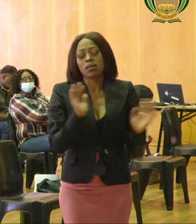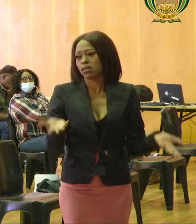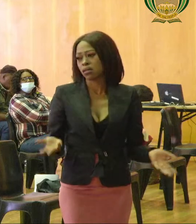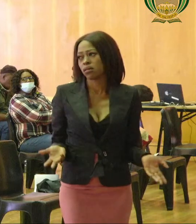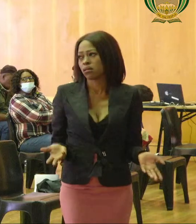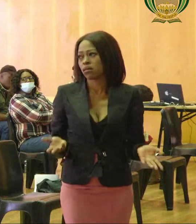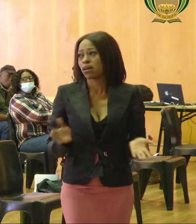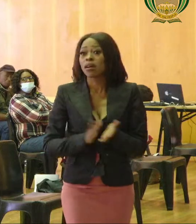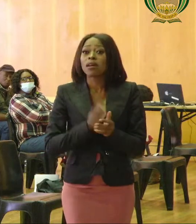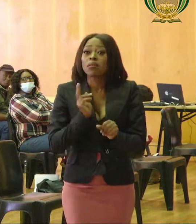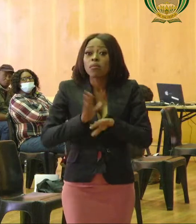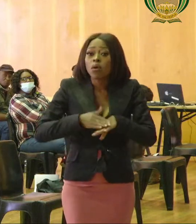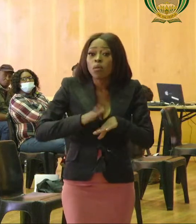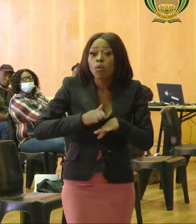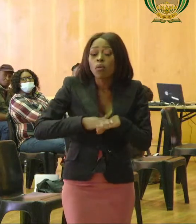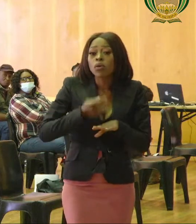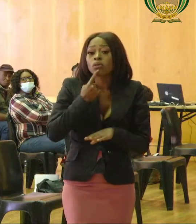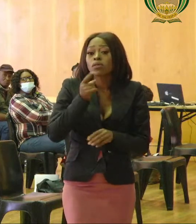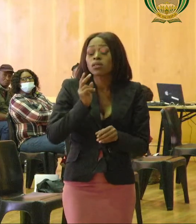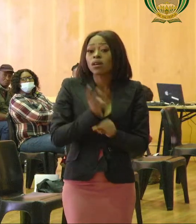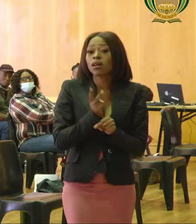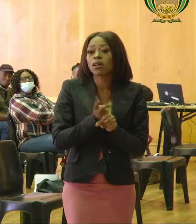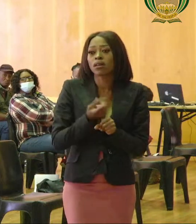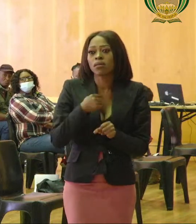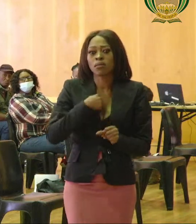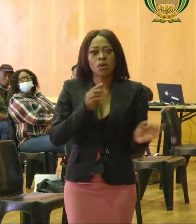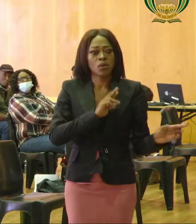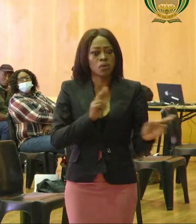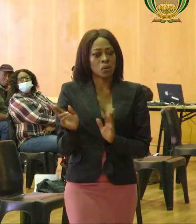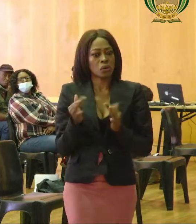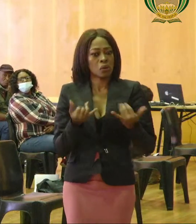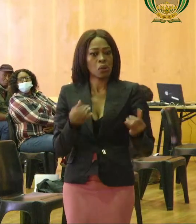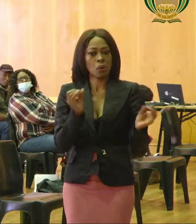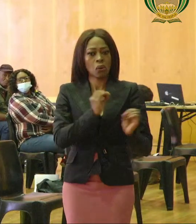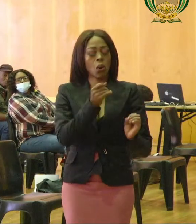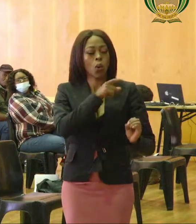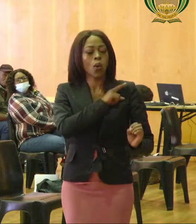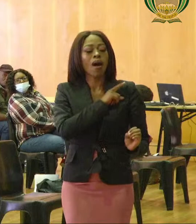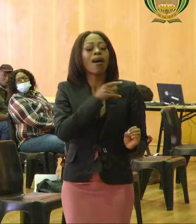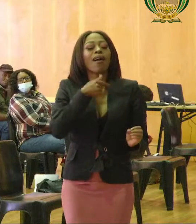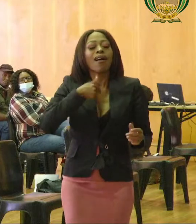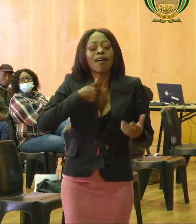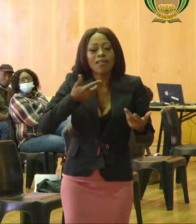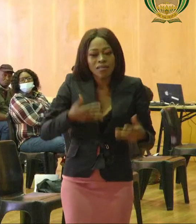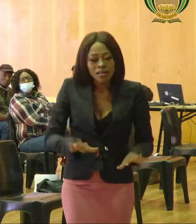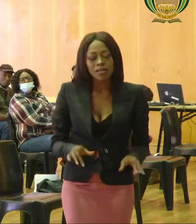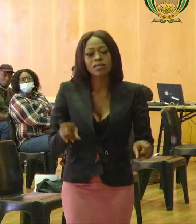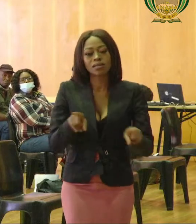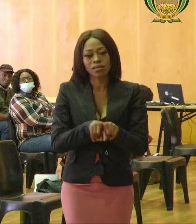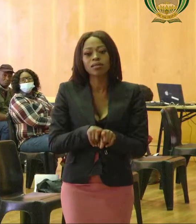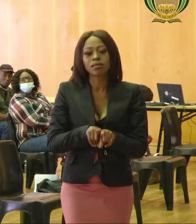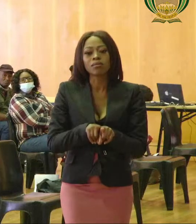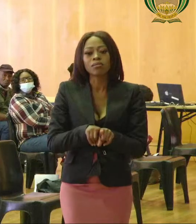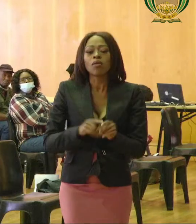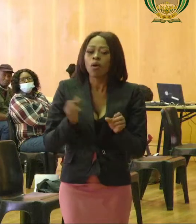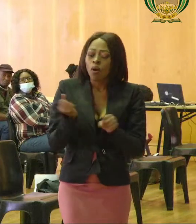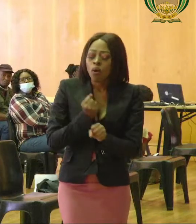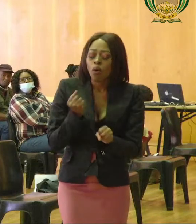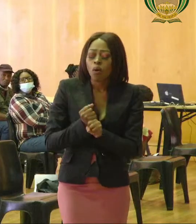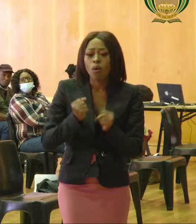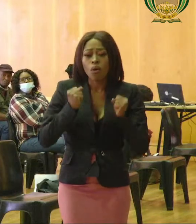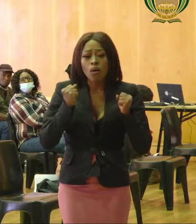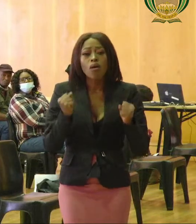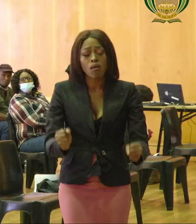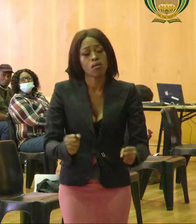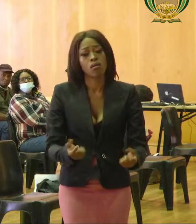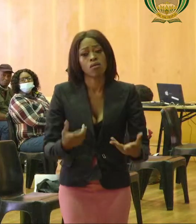dan wil ik je volgende zeggen, ik is hier recht vandaag voorbereid. Want ik heb gisteravond eerst gehoord van hierdie baie